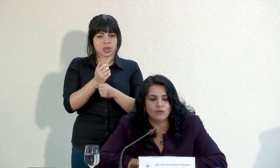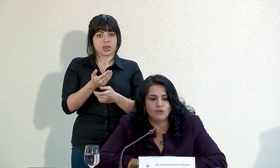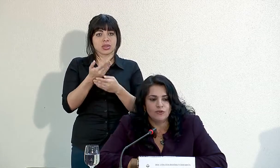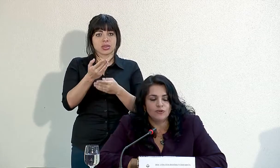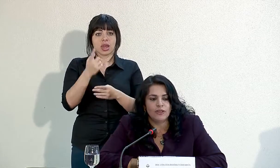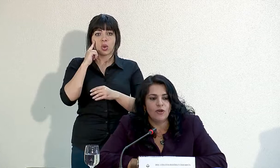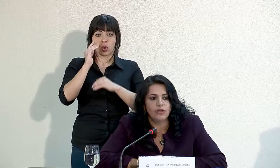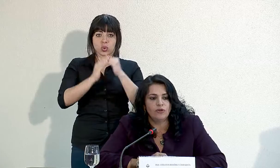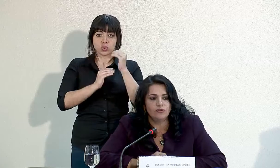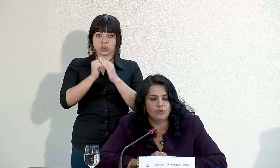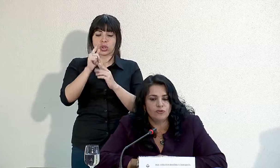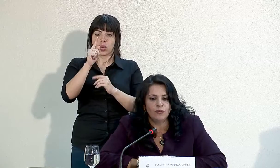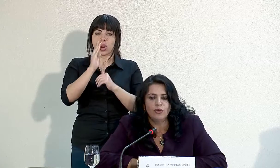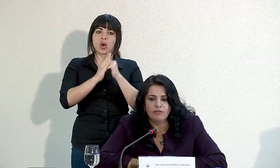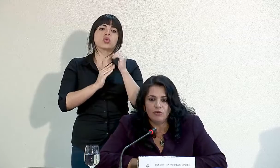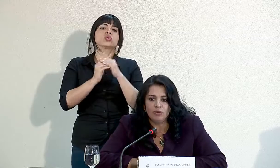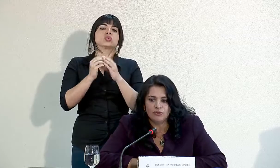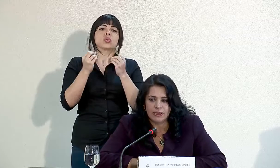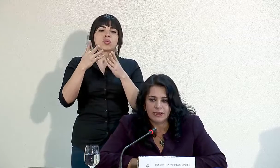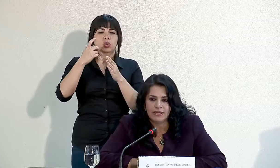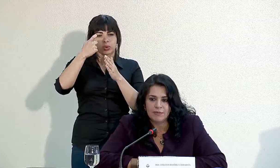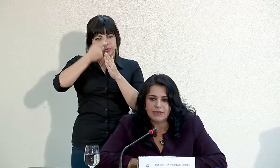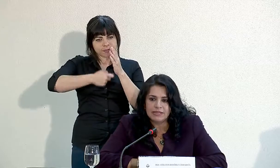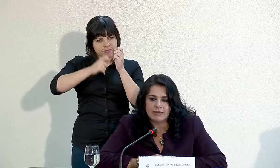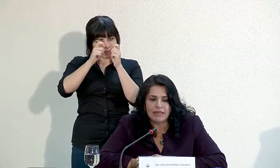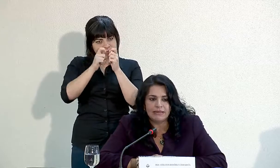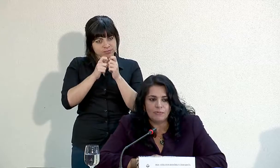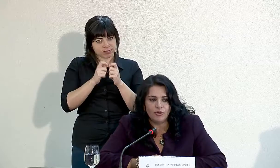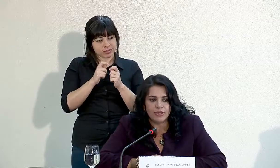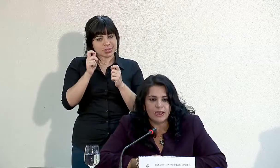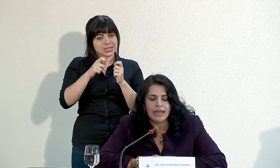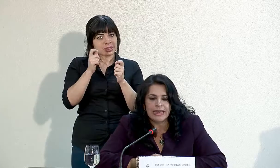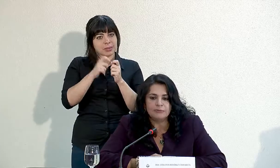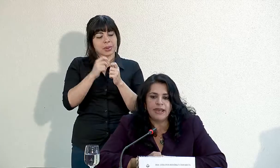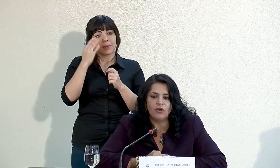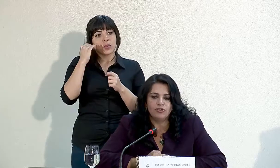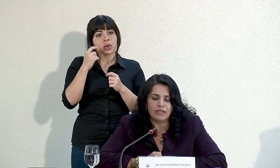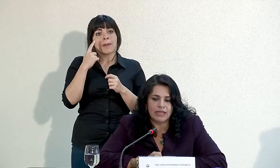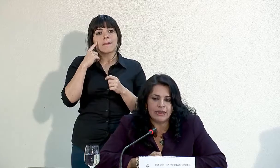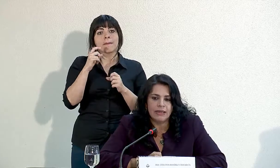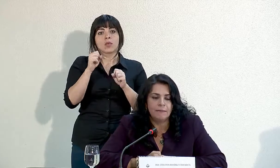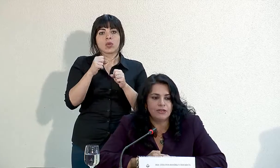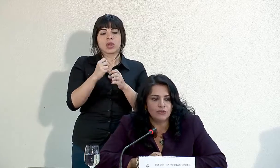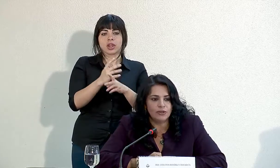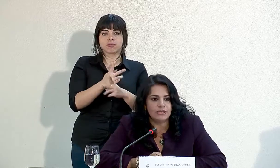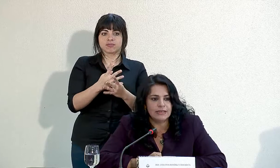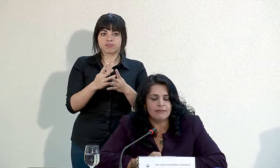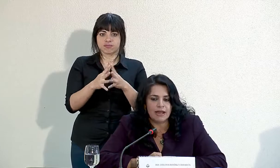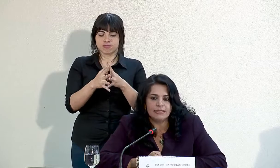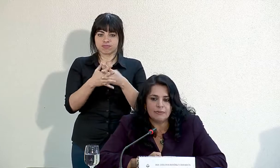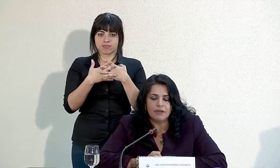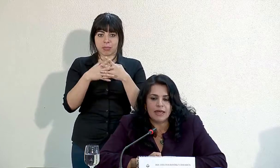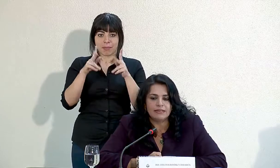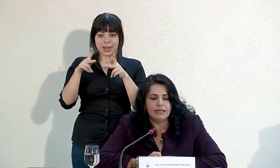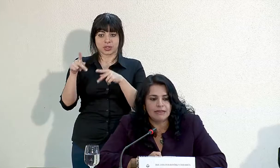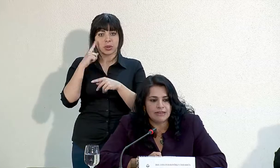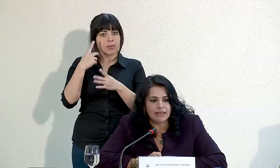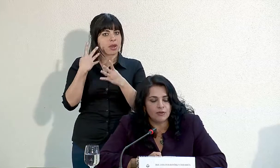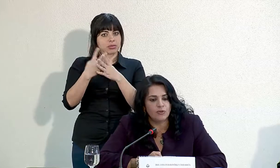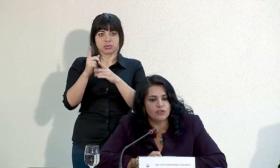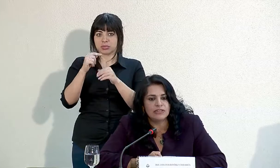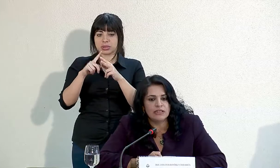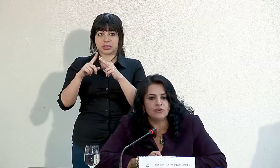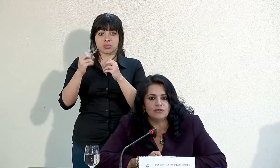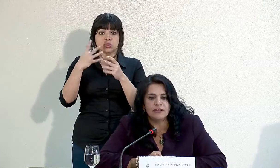que la construcción sea una construcción muy rigurosa, precisamente porque es para contener personas que van allí privadas de